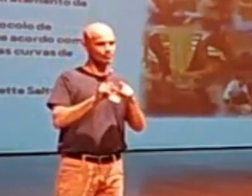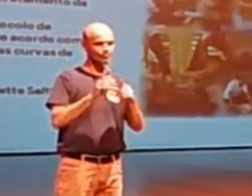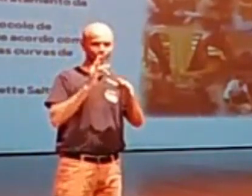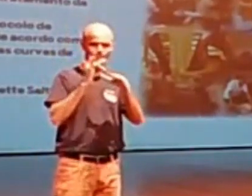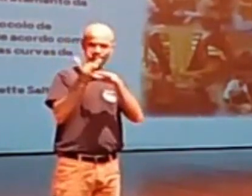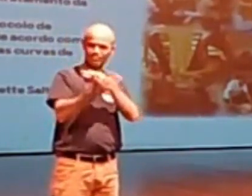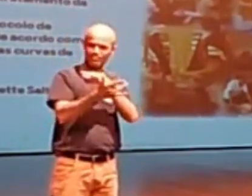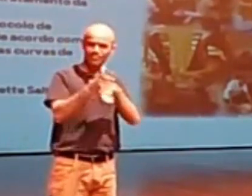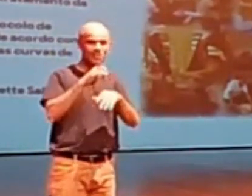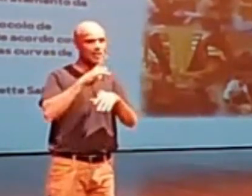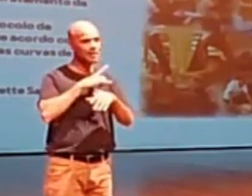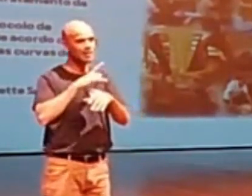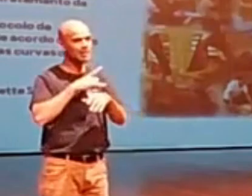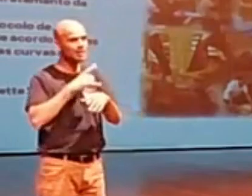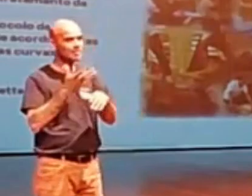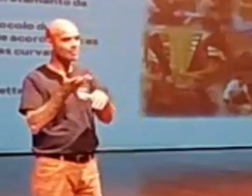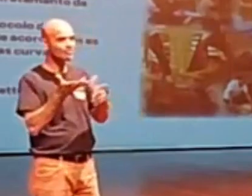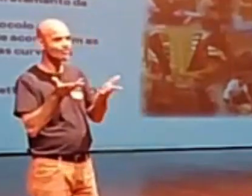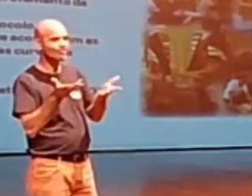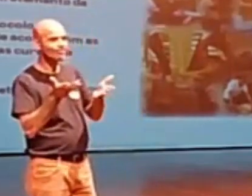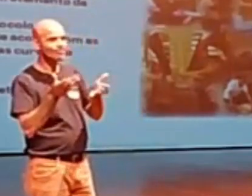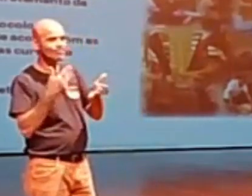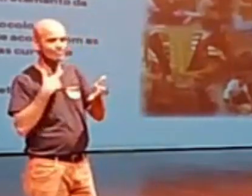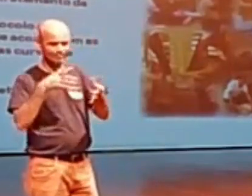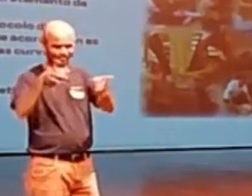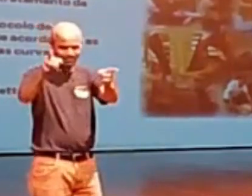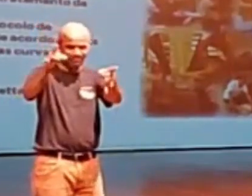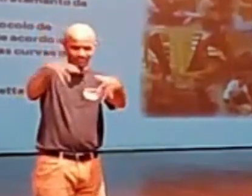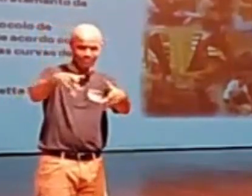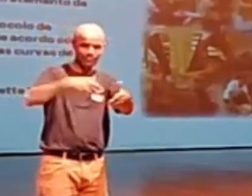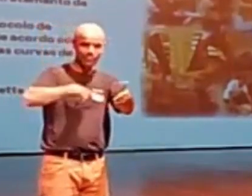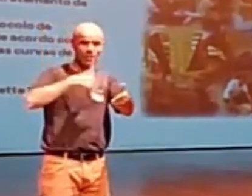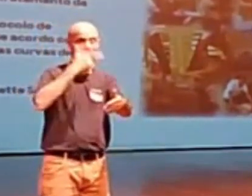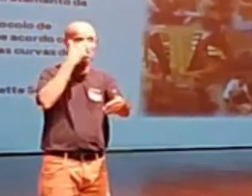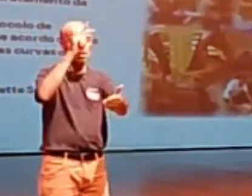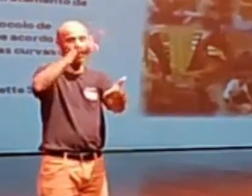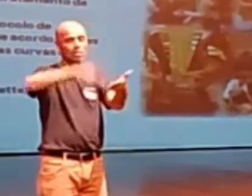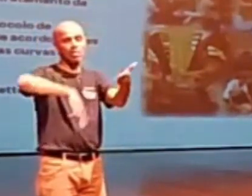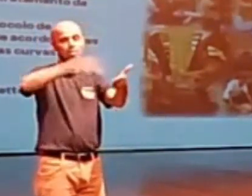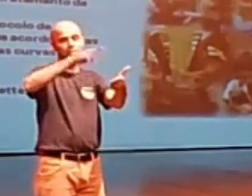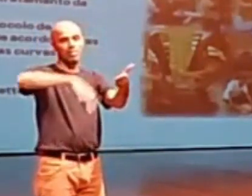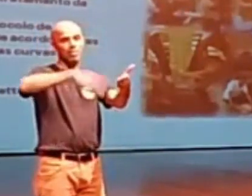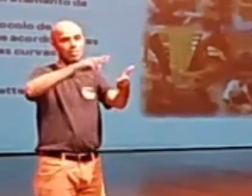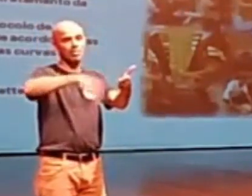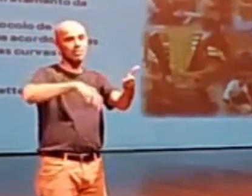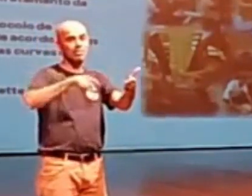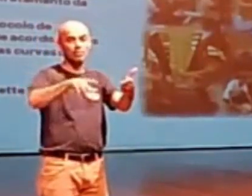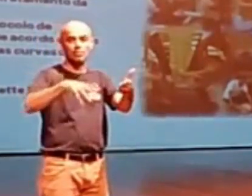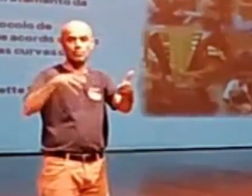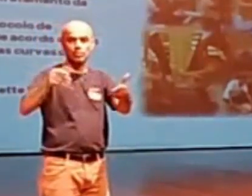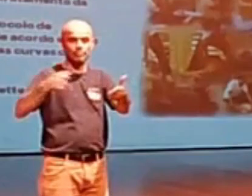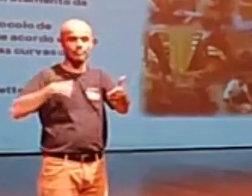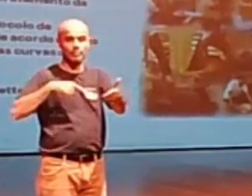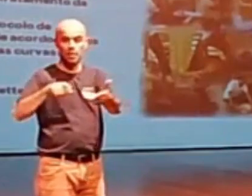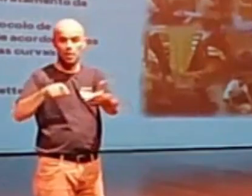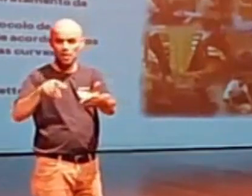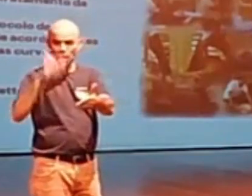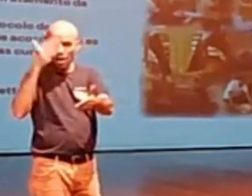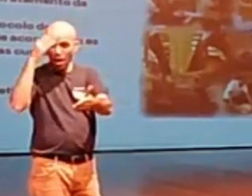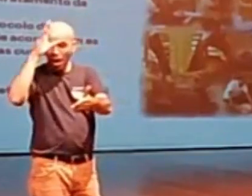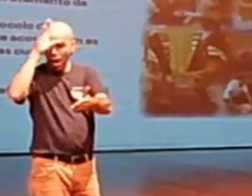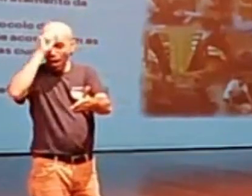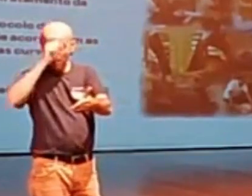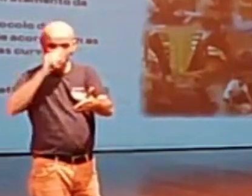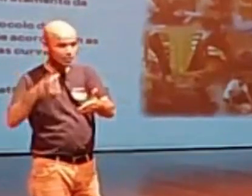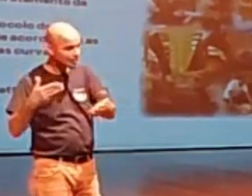sociais está havendo uma banalização disso, que parece que se você lê um livro, você pode aplicar esses exercícios